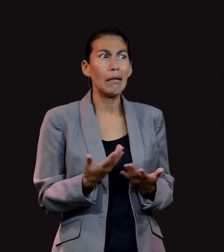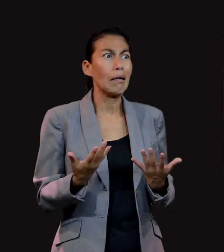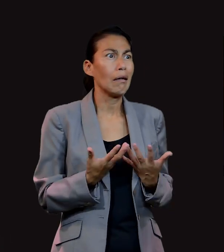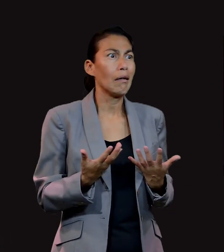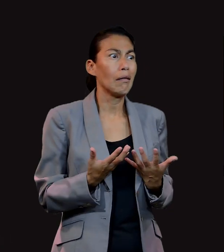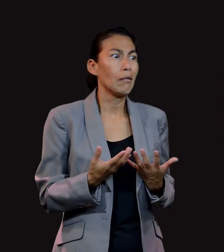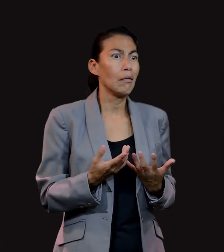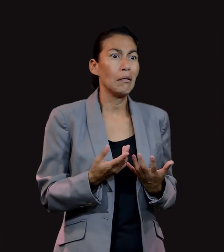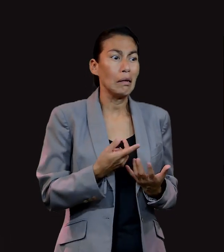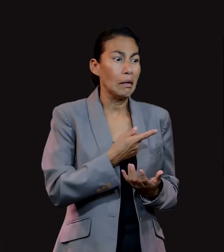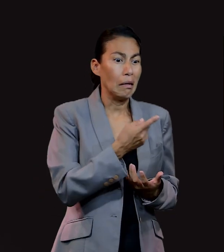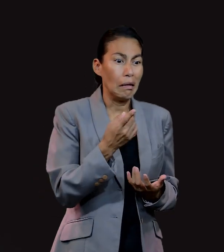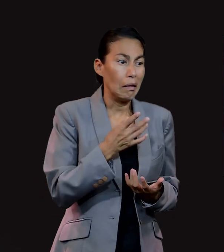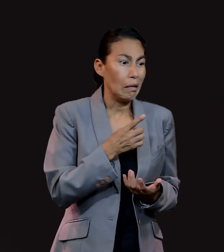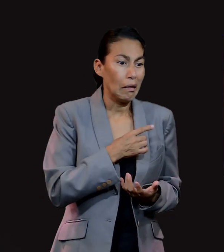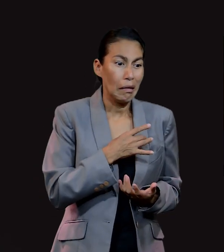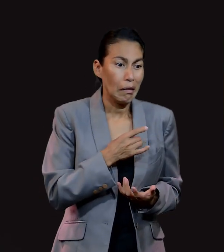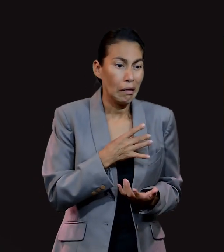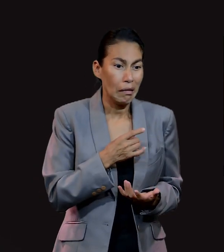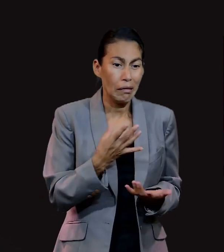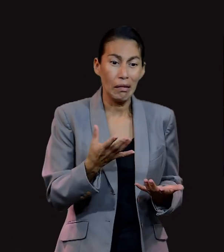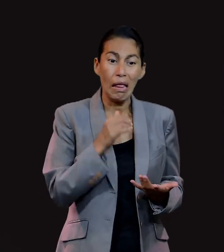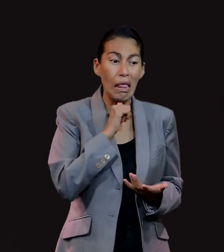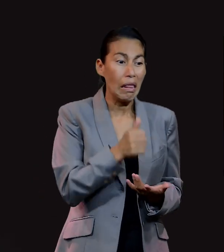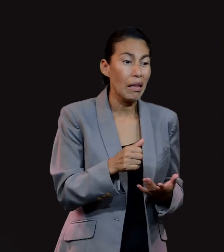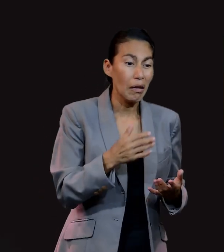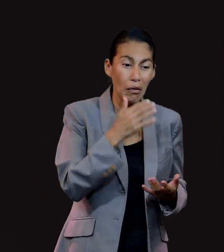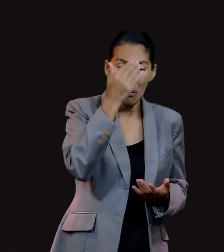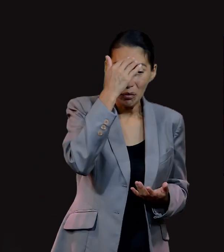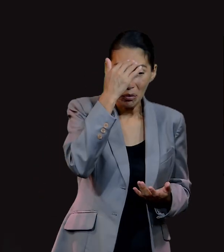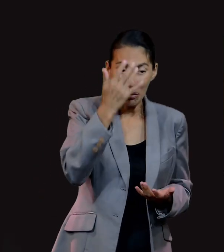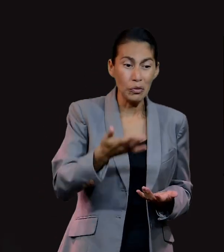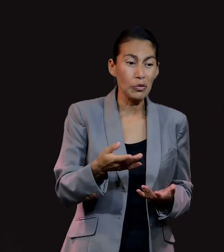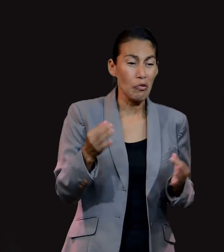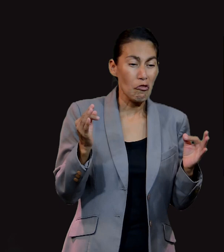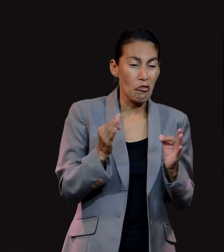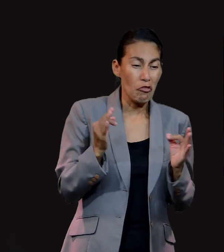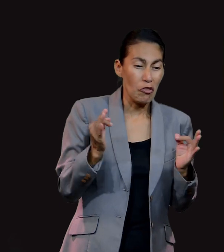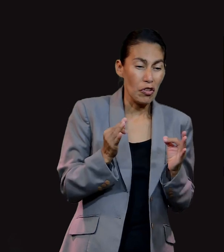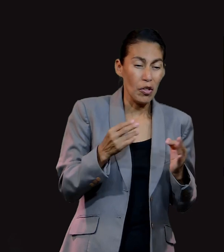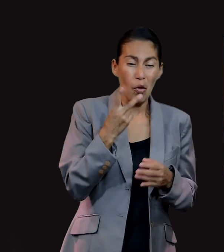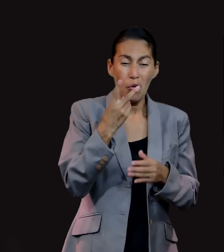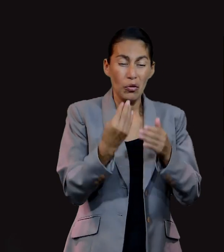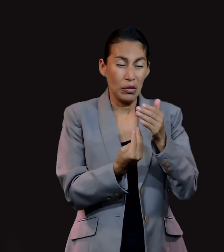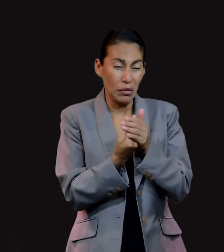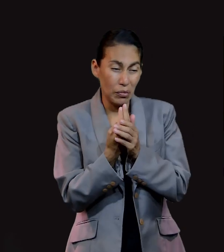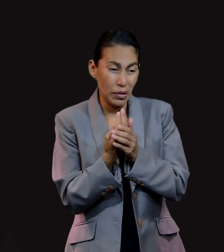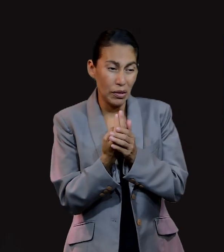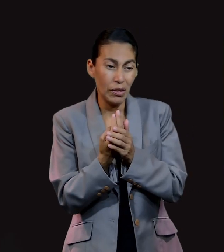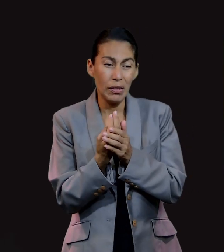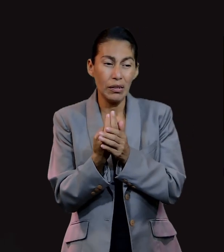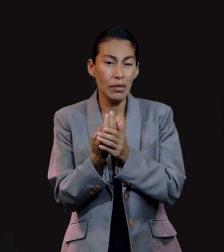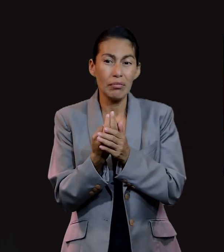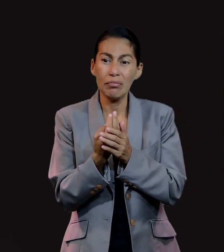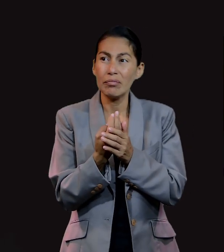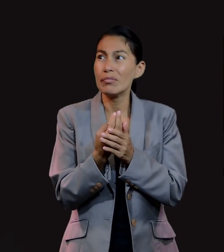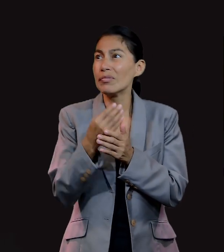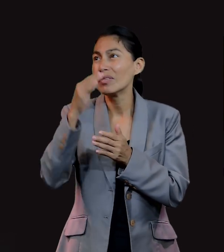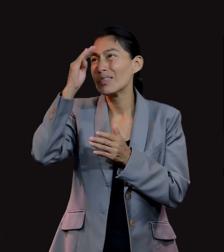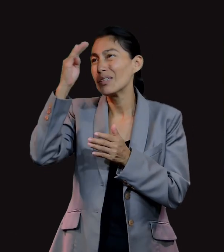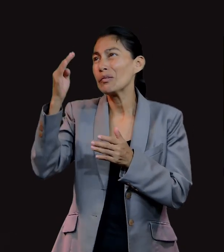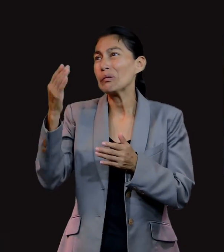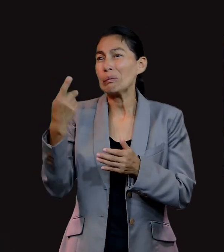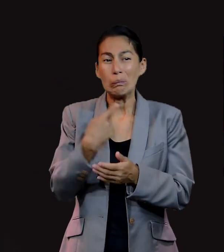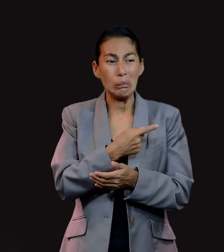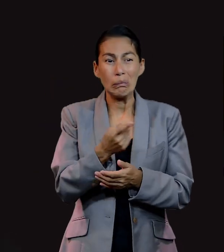ayúdame yo no sé no tengo a nadie aquí pero te tengo a ti eran las dos de la mañana y yo no iba preparado estaba haciendo un